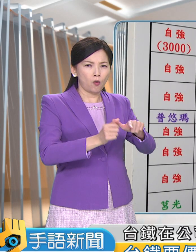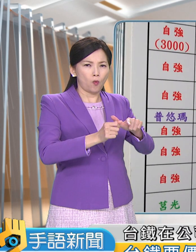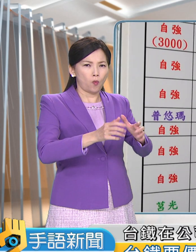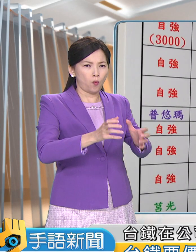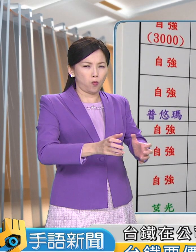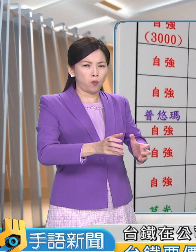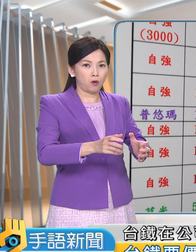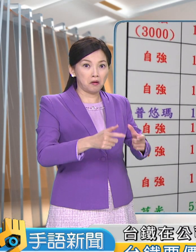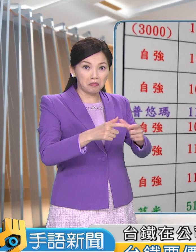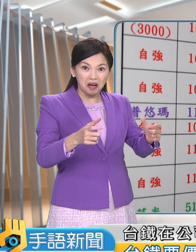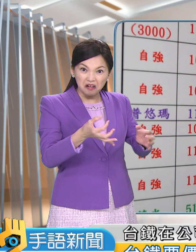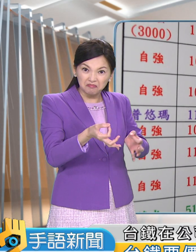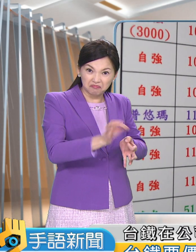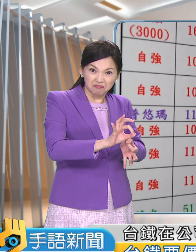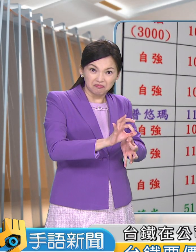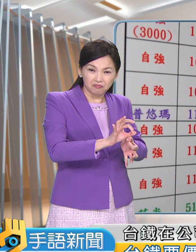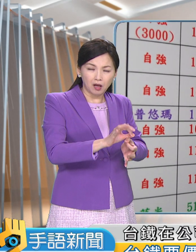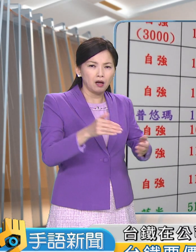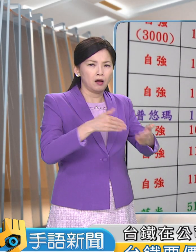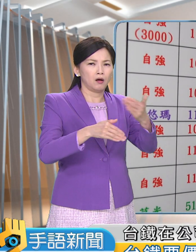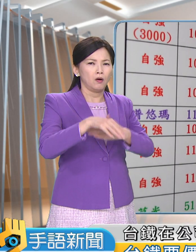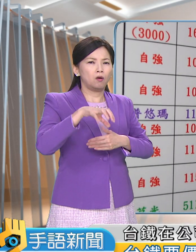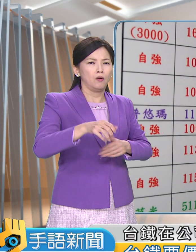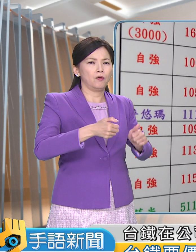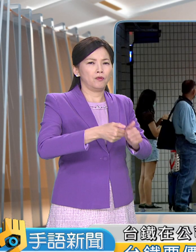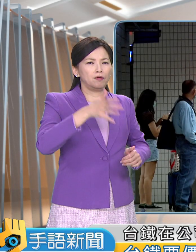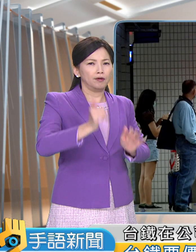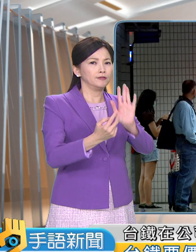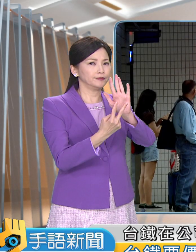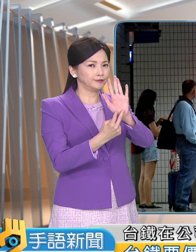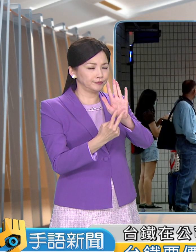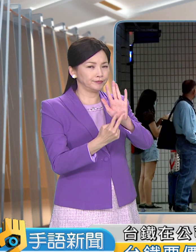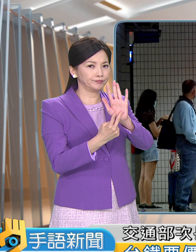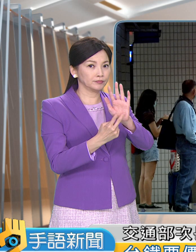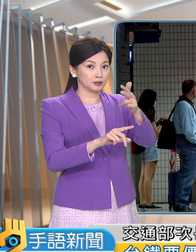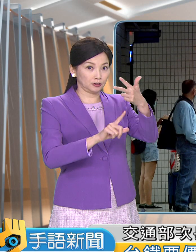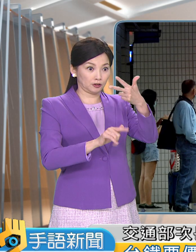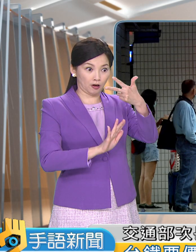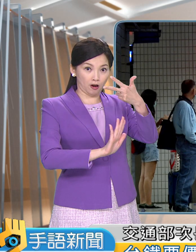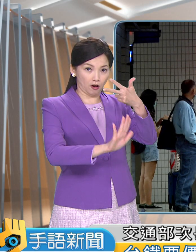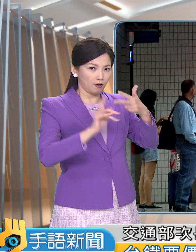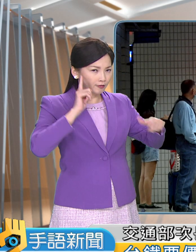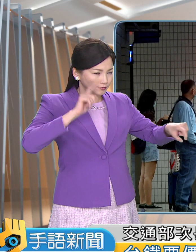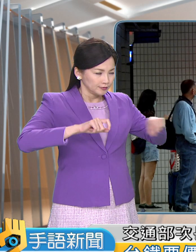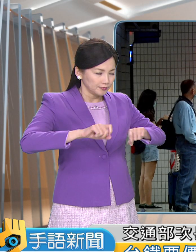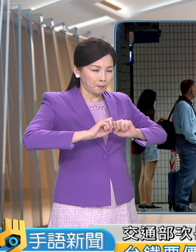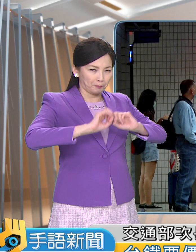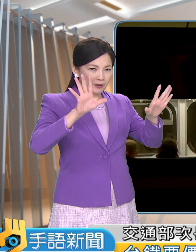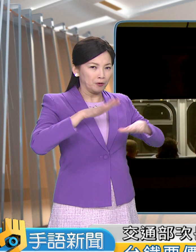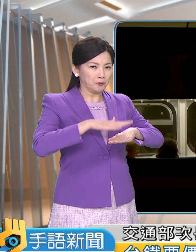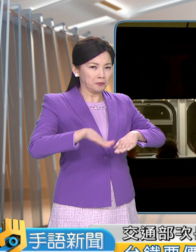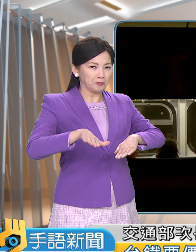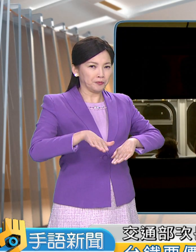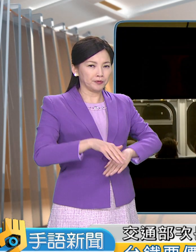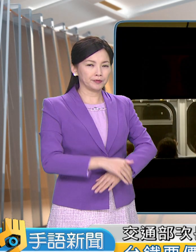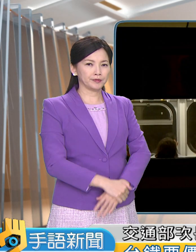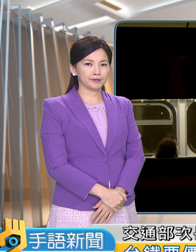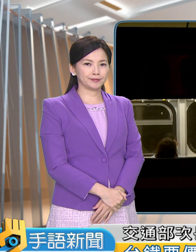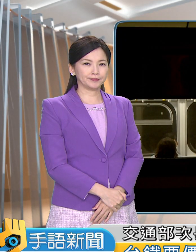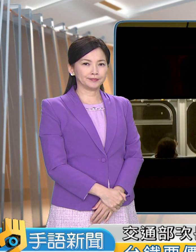公司化后，票价是否会调整？交通部次长表示，预计下半年提出完整方